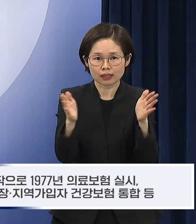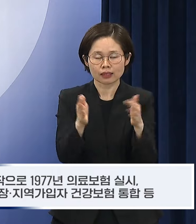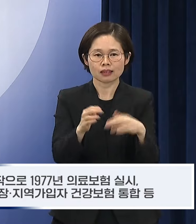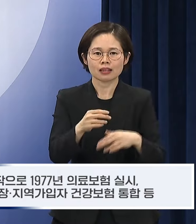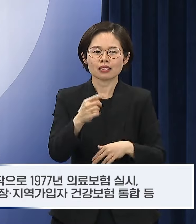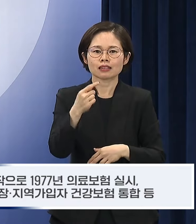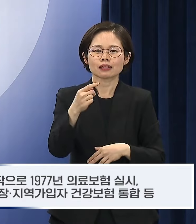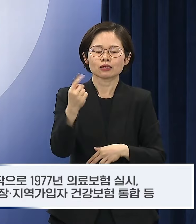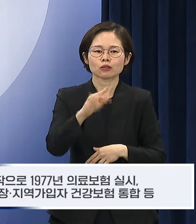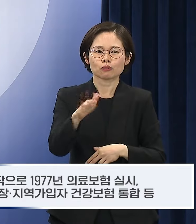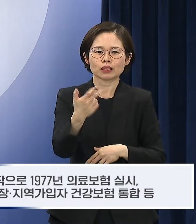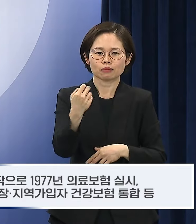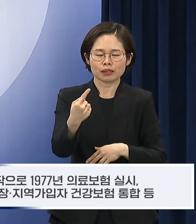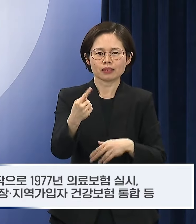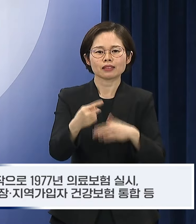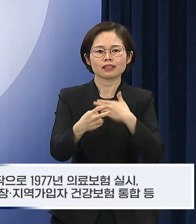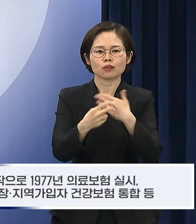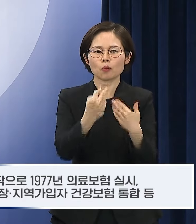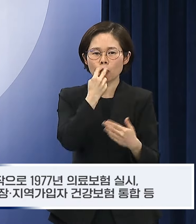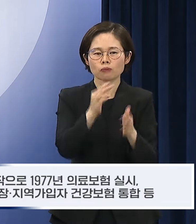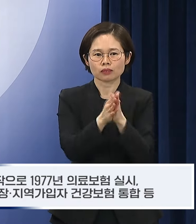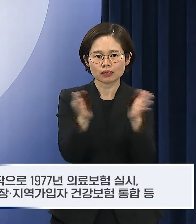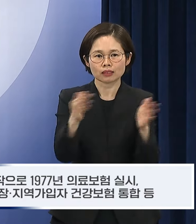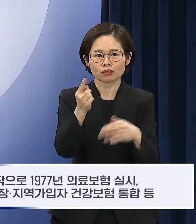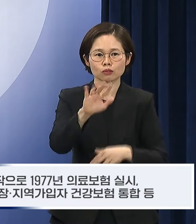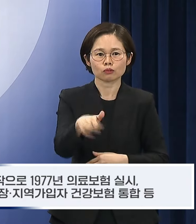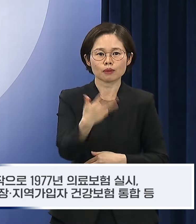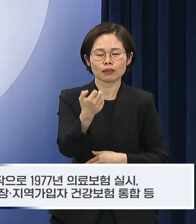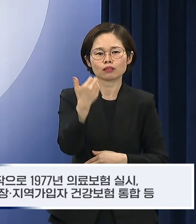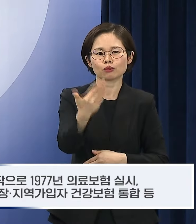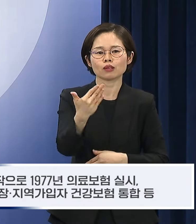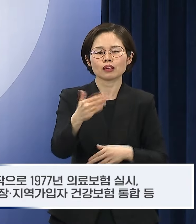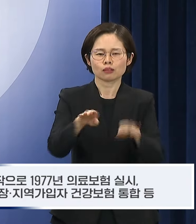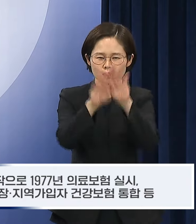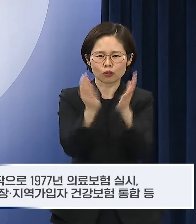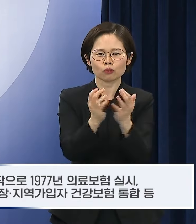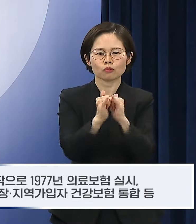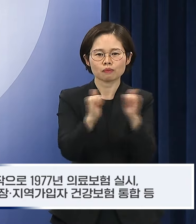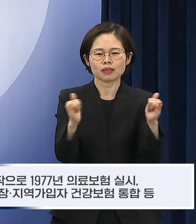의료보험 실시, 1989년 전국민 의료보험 도입,